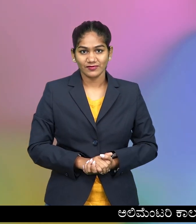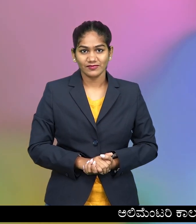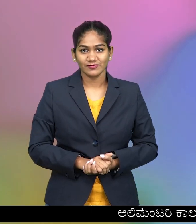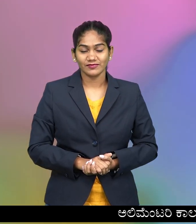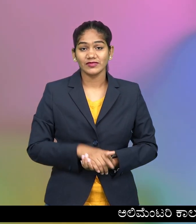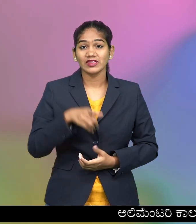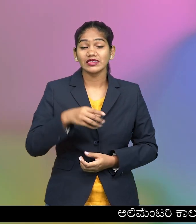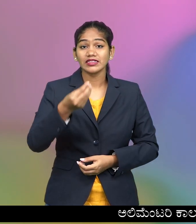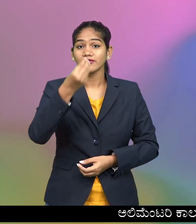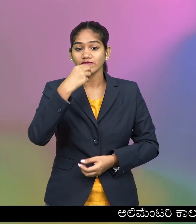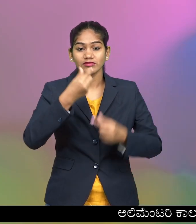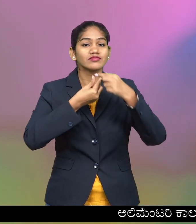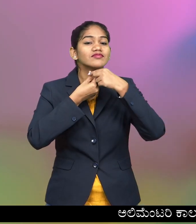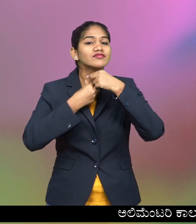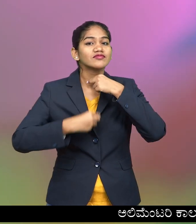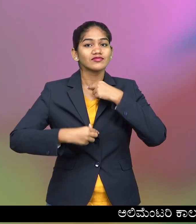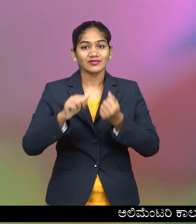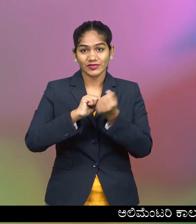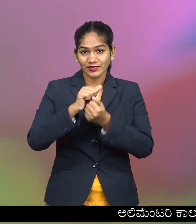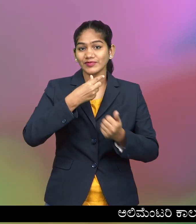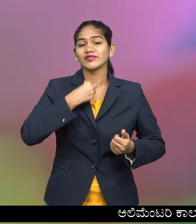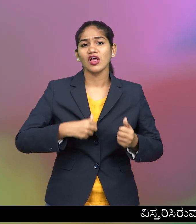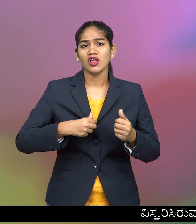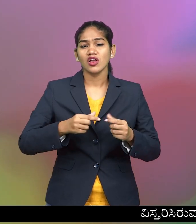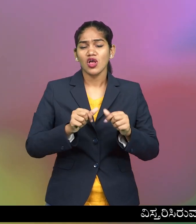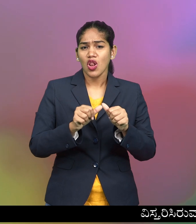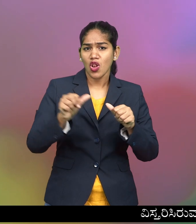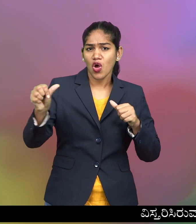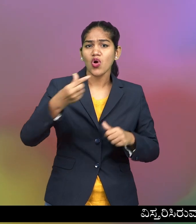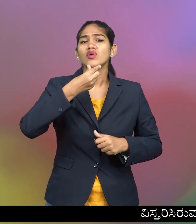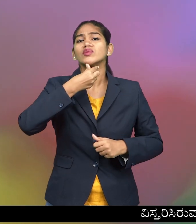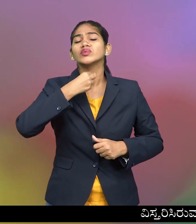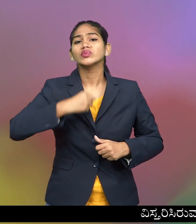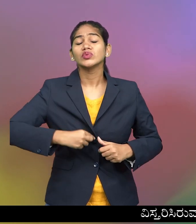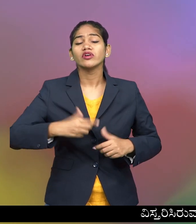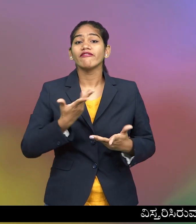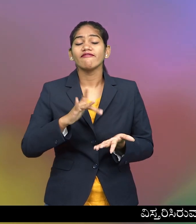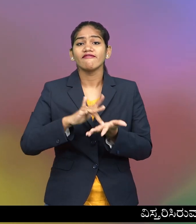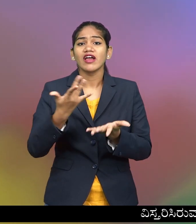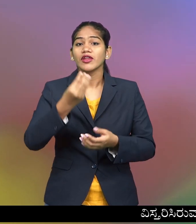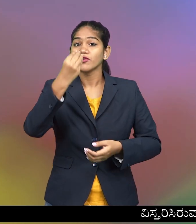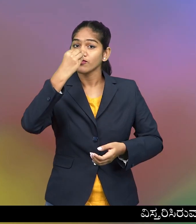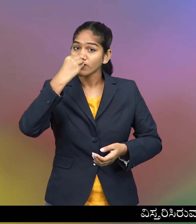ಎಲಿಮೆಂಟರಿ ಕಾಲುವೆಯು ಬಾಯಿಯಿಂದ ಗುದದವರೆಗೆ ವಿಸ್ತರಿಸುವ ಉದ್ದವಾದ ಕೊಳವೆಯಾಗಿದೆ.